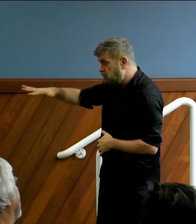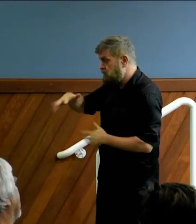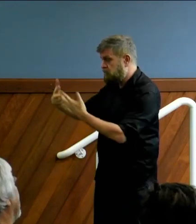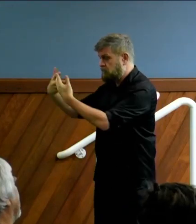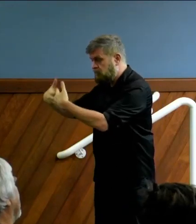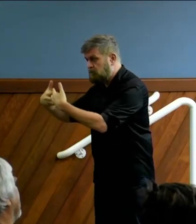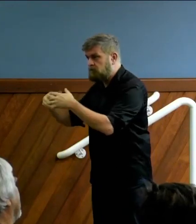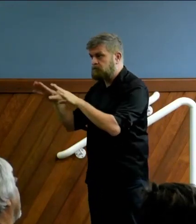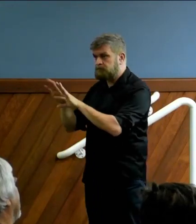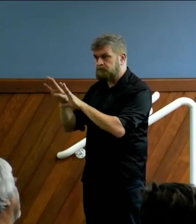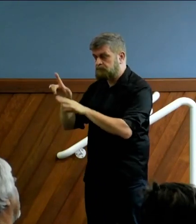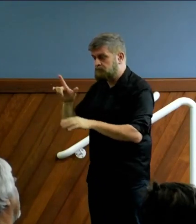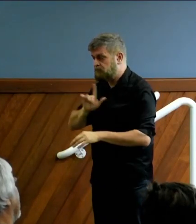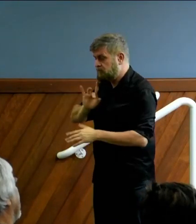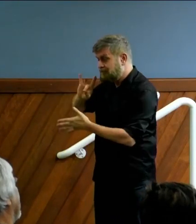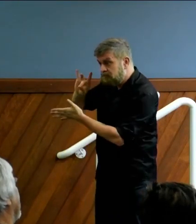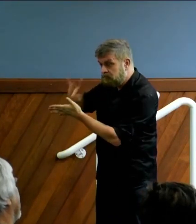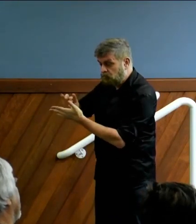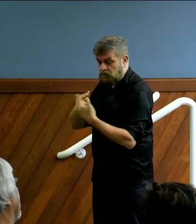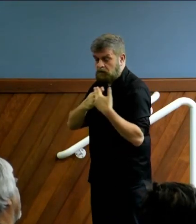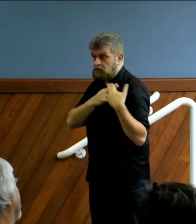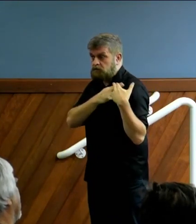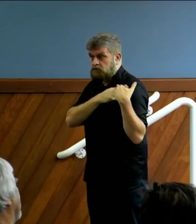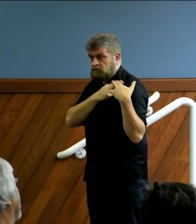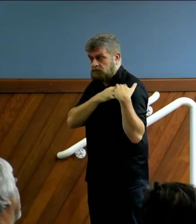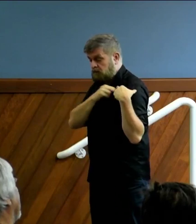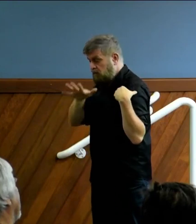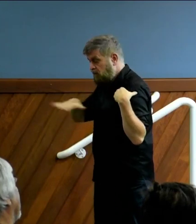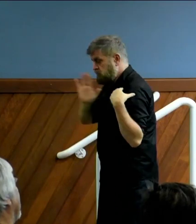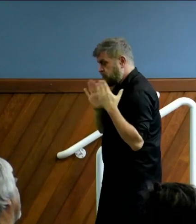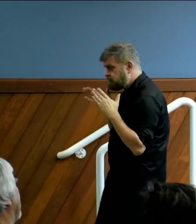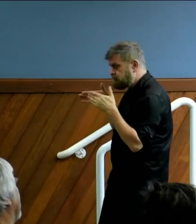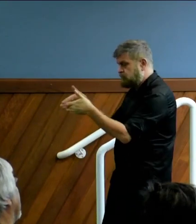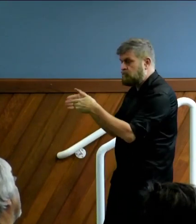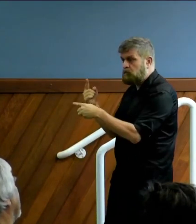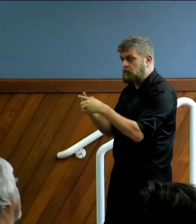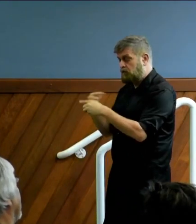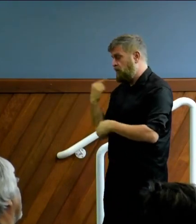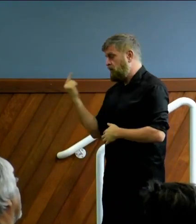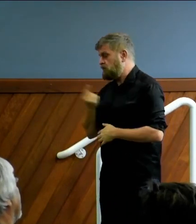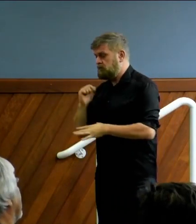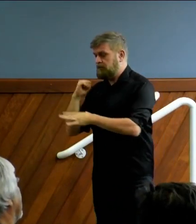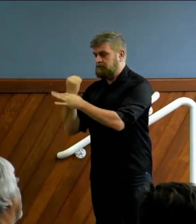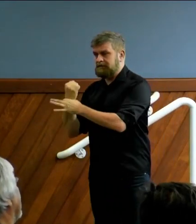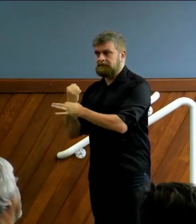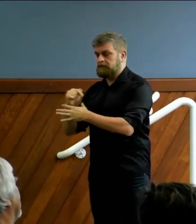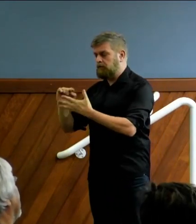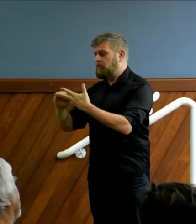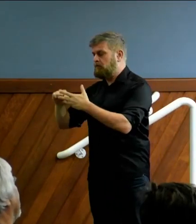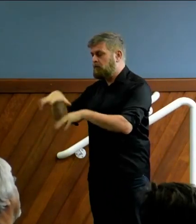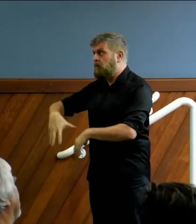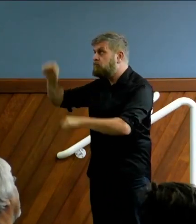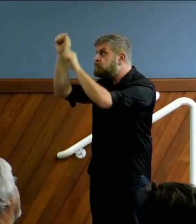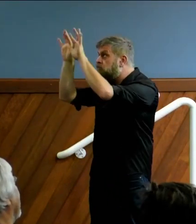de autoridades e de responsabilidade sobre aquele ambiente. Porque é isso, né? A gente garante, tá tudo na